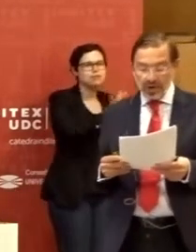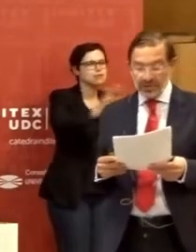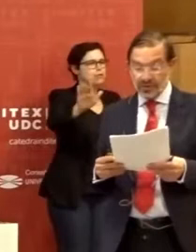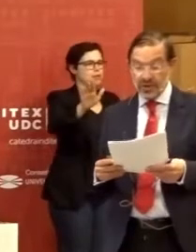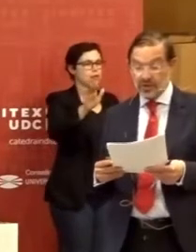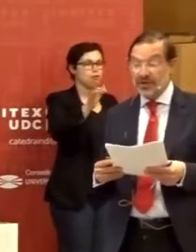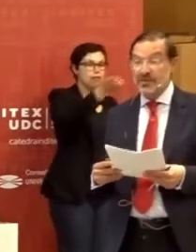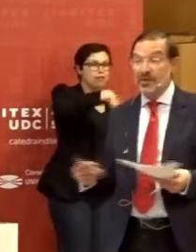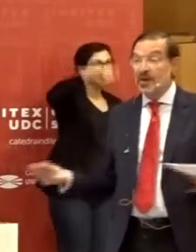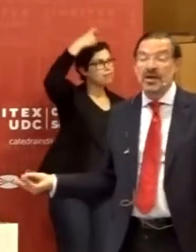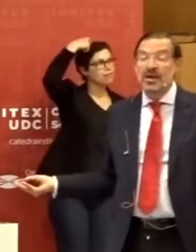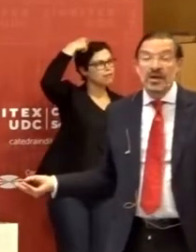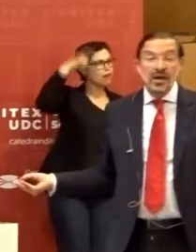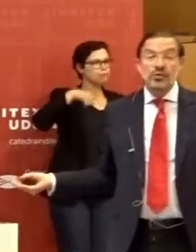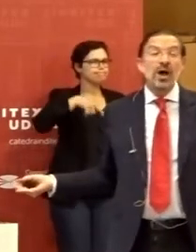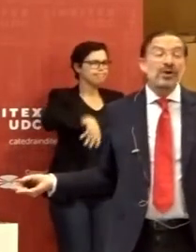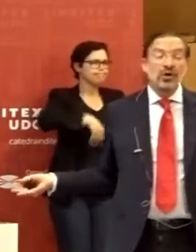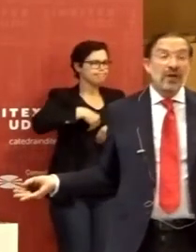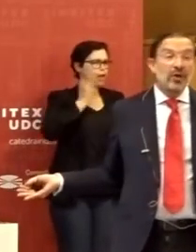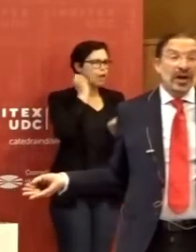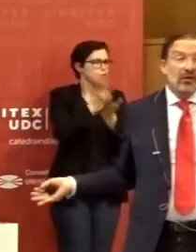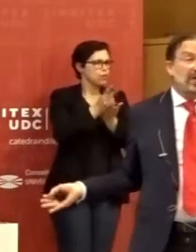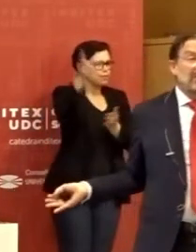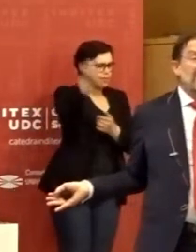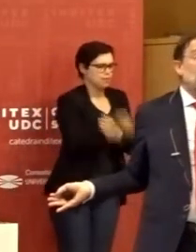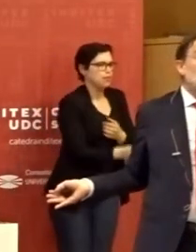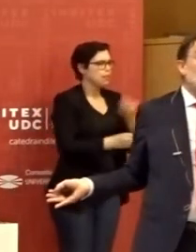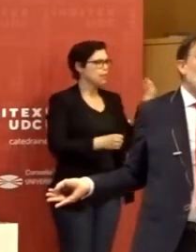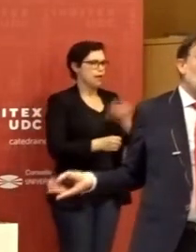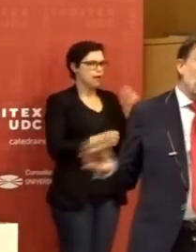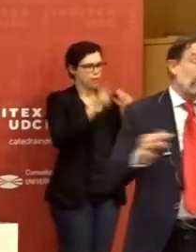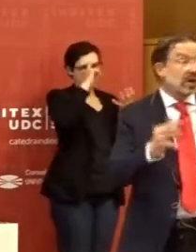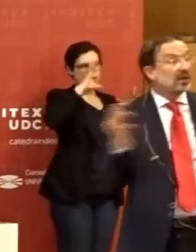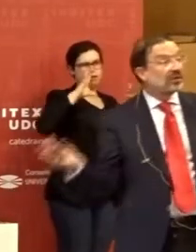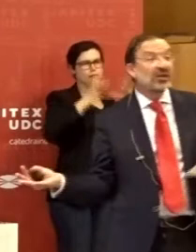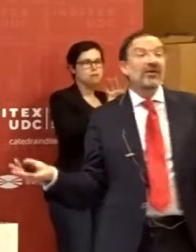inserción laboral de personas con discapacidad. Es una minoría muy relevante, es en torno al